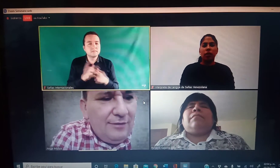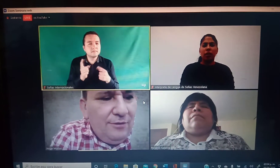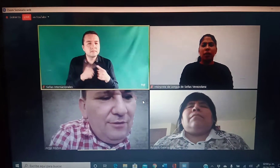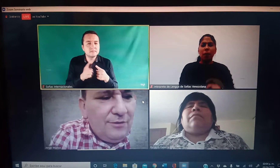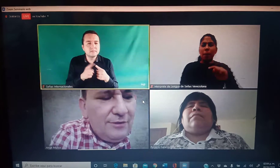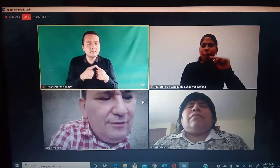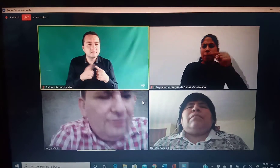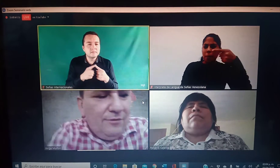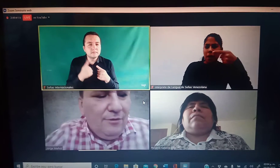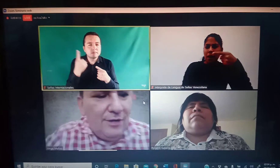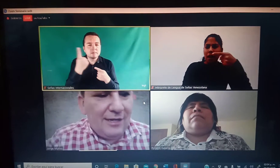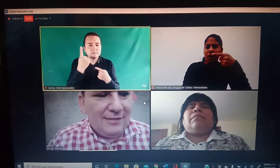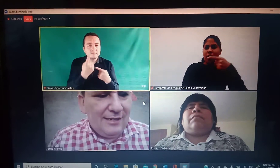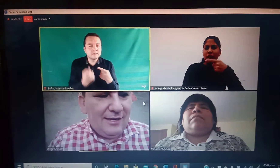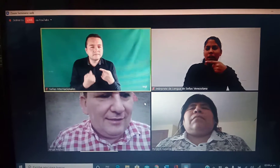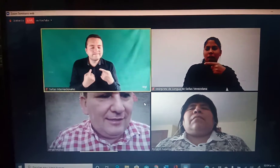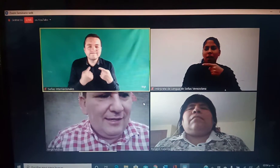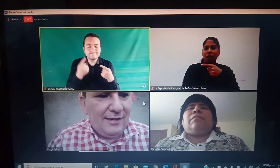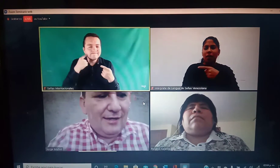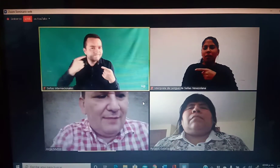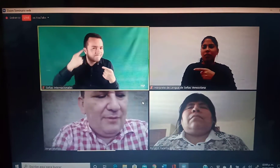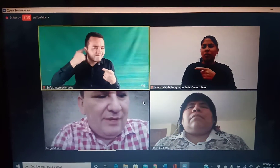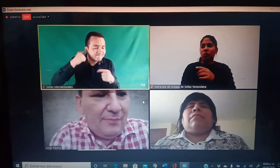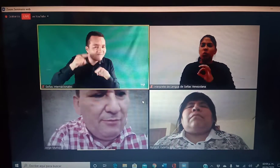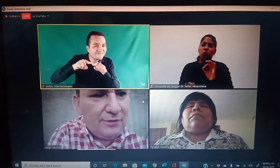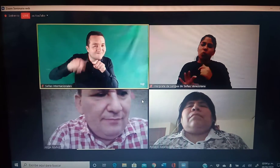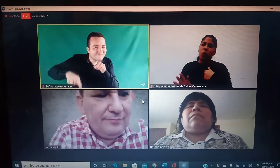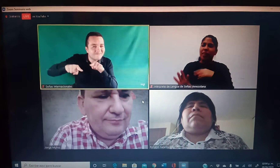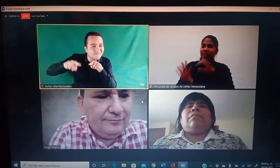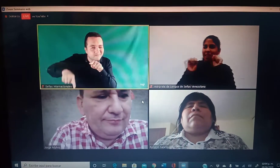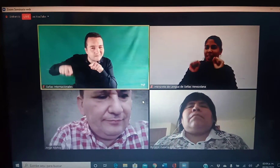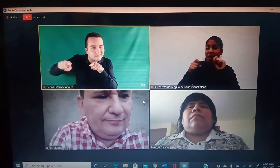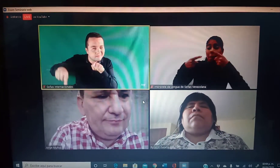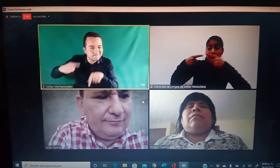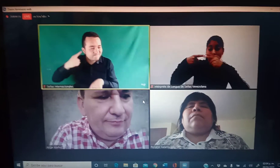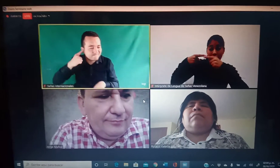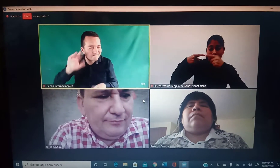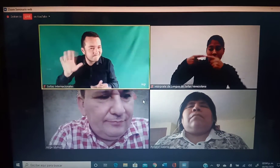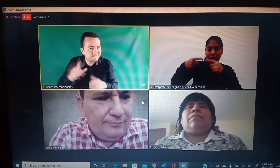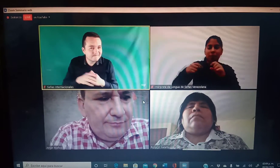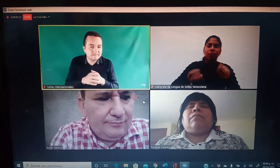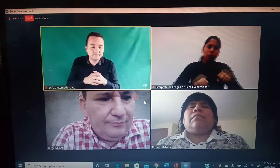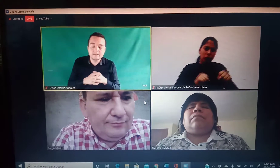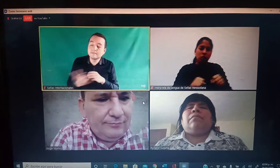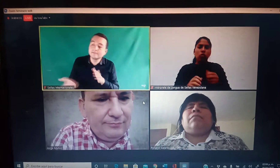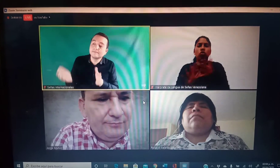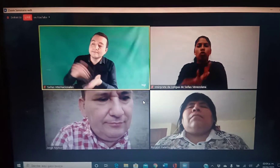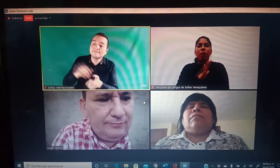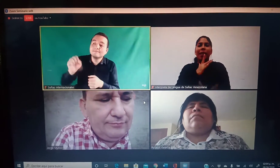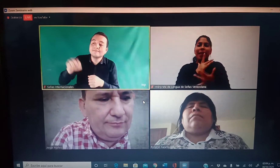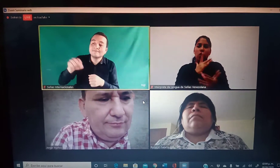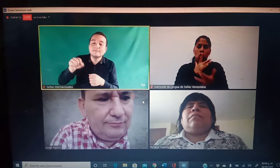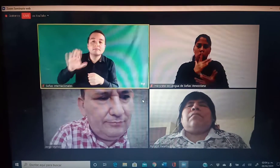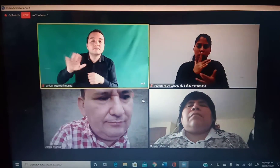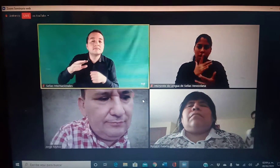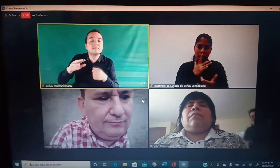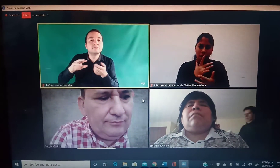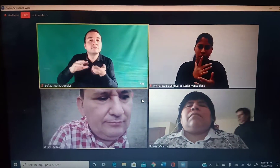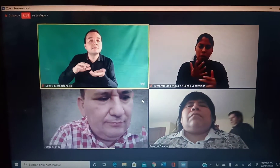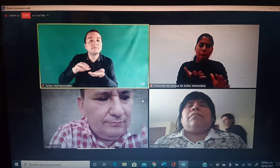que no le pasé a entender la primera pregunta? Ah, sí, este, sobre la tecnología de las líneas braille.